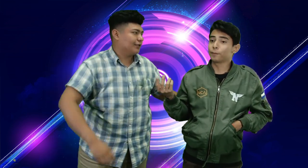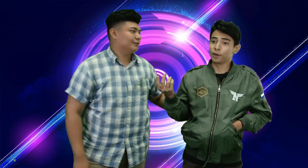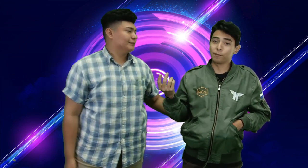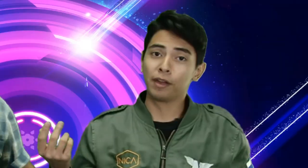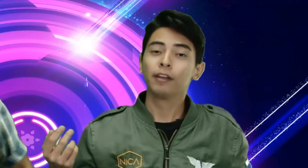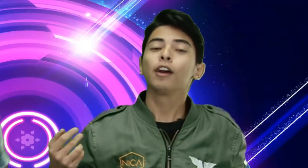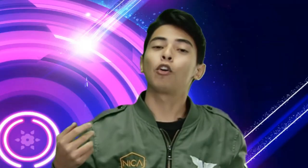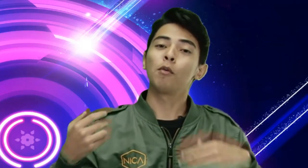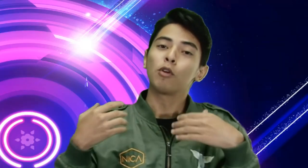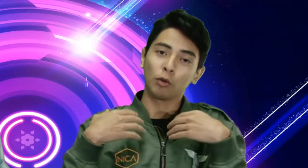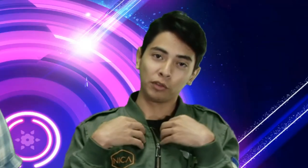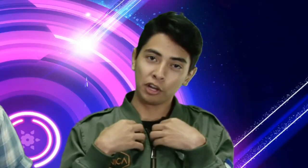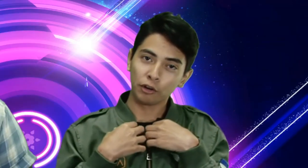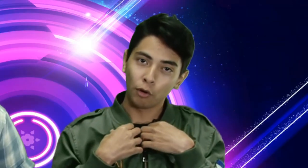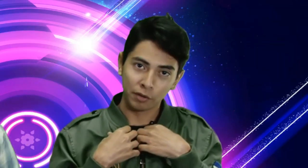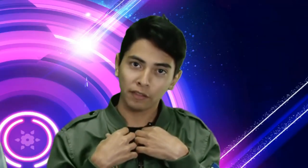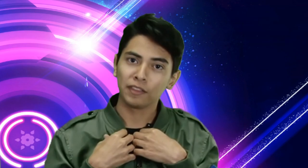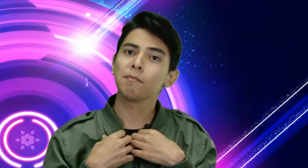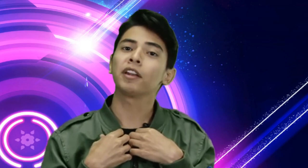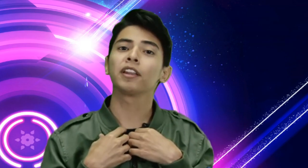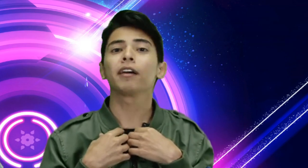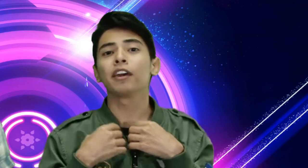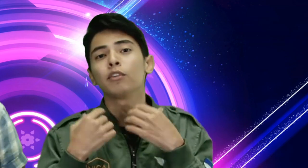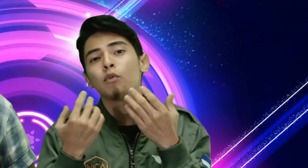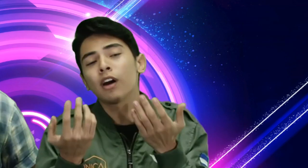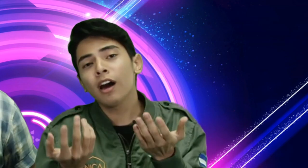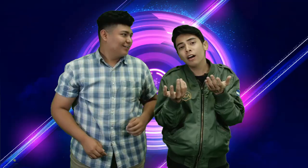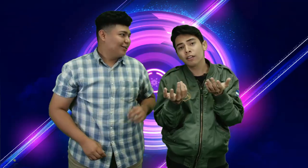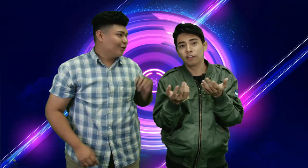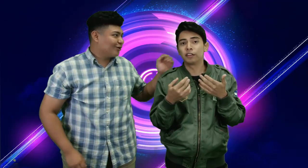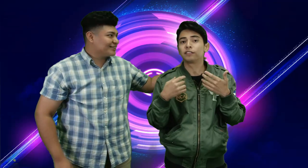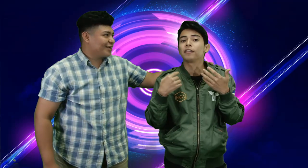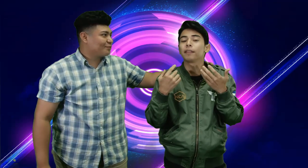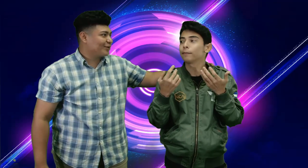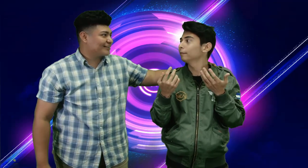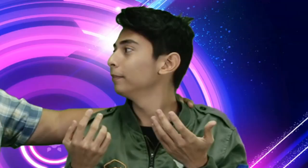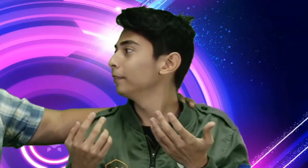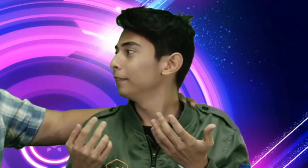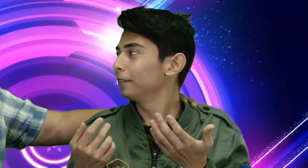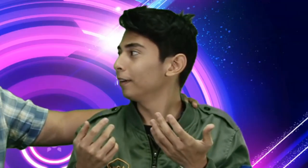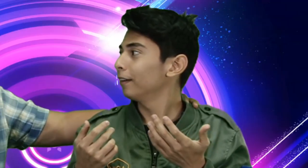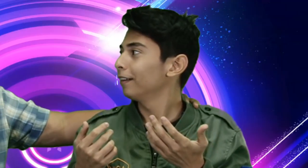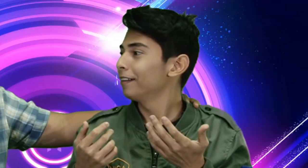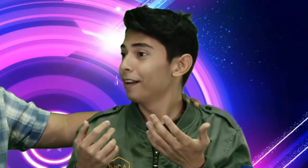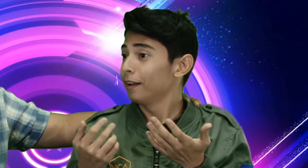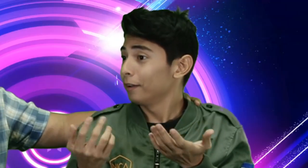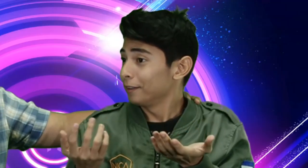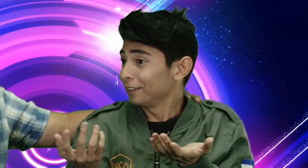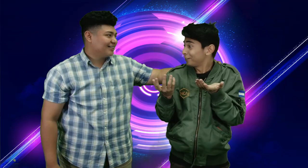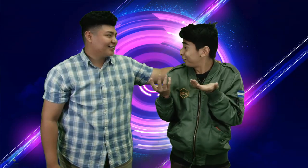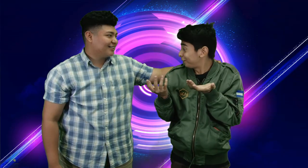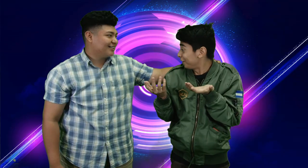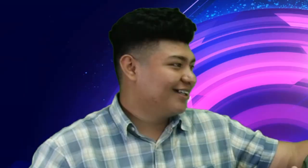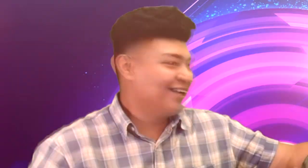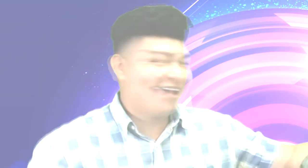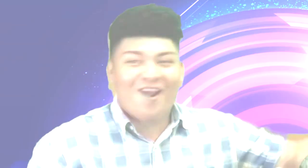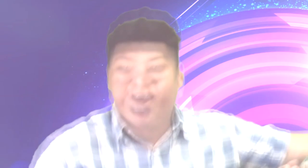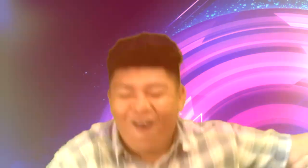como conseguir un hombre serio puede hacer eso sin ti